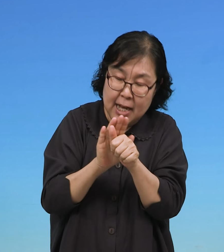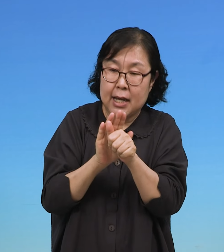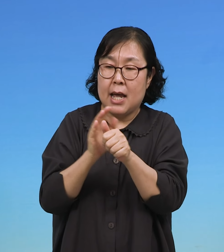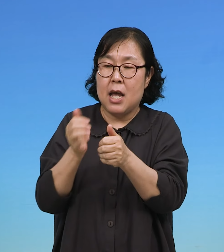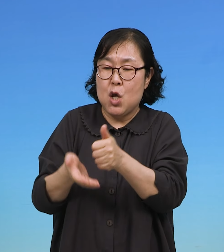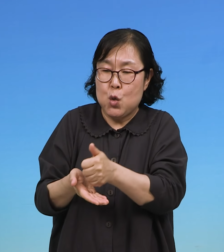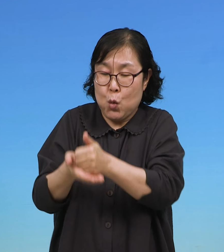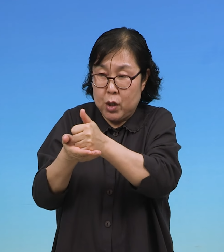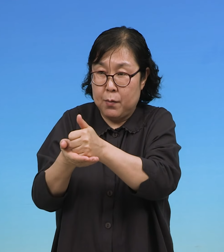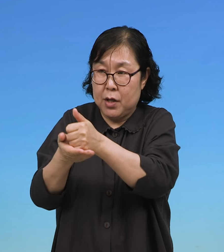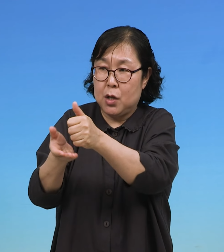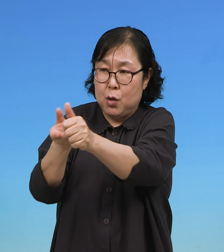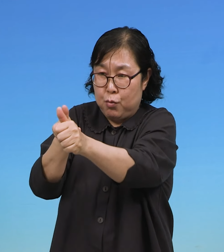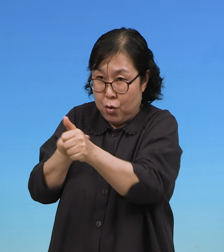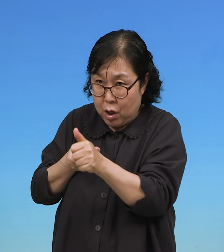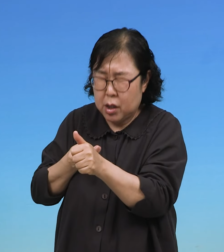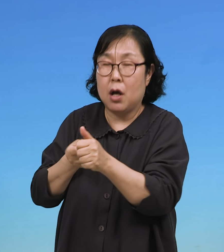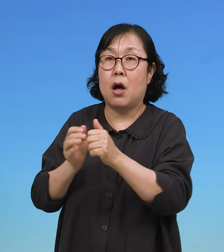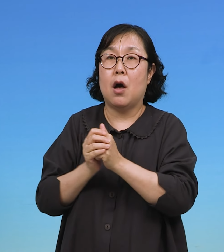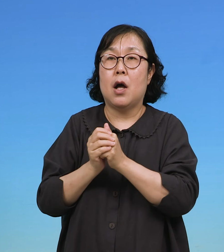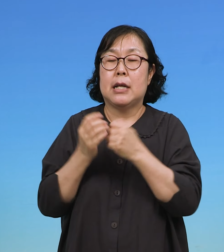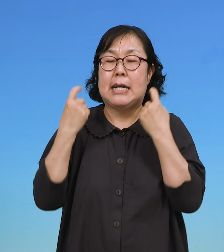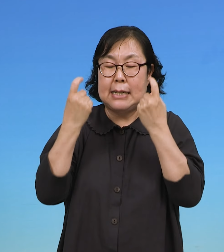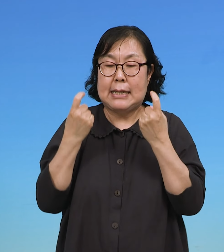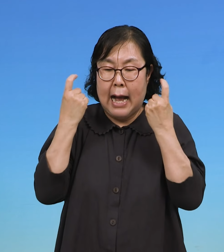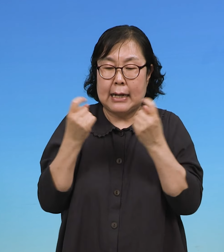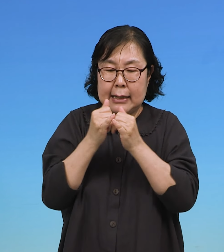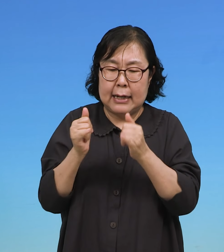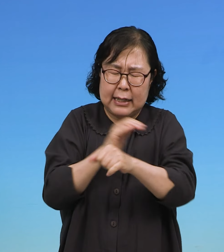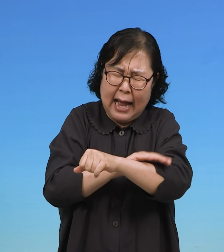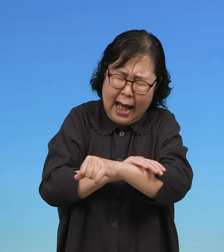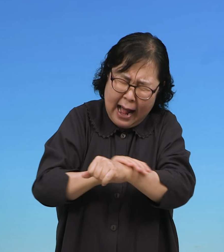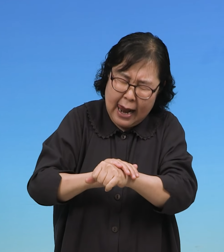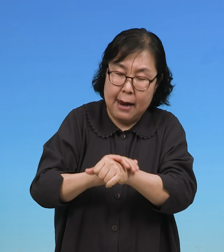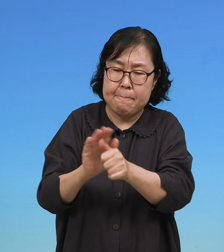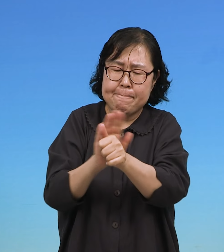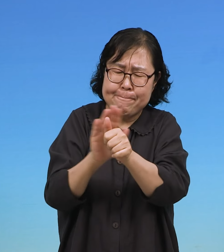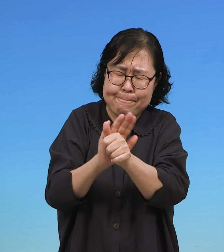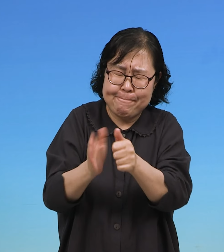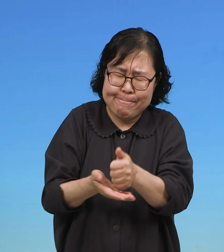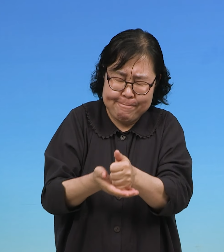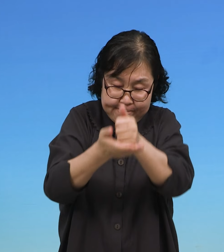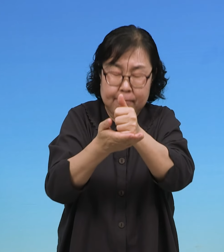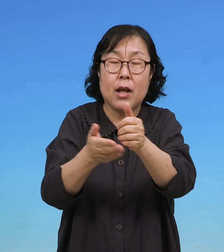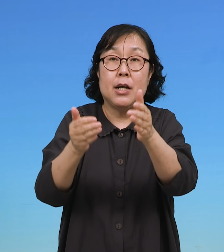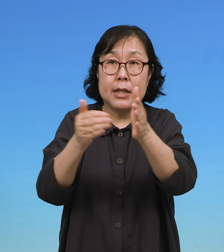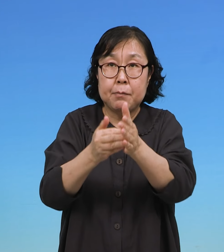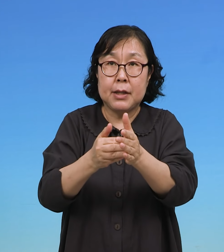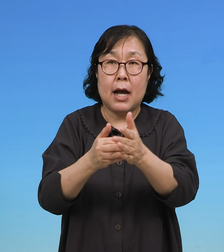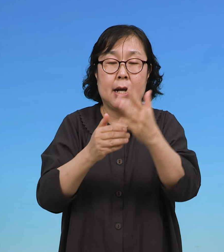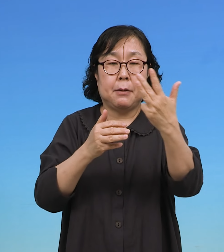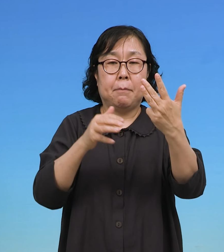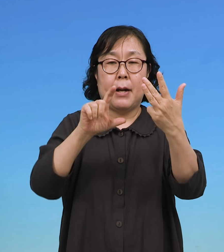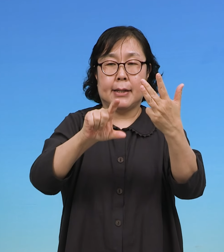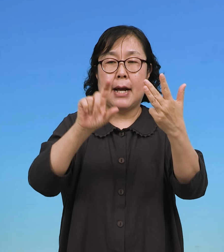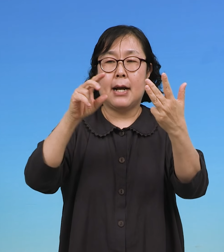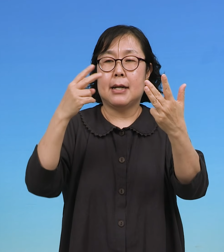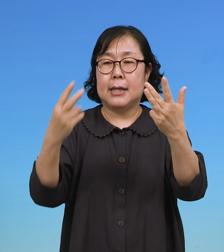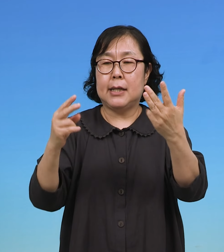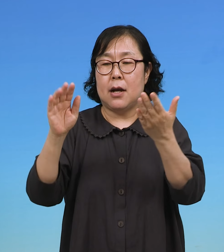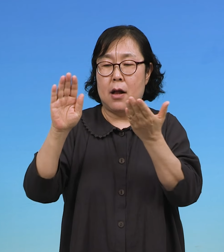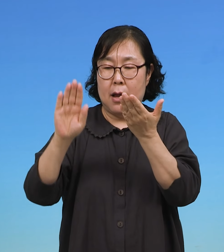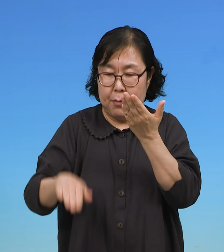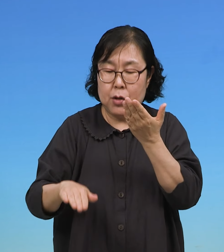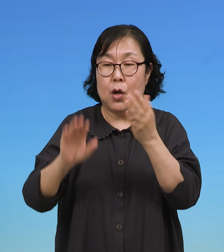극진하게 더위로 지친 그 새 나그네를 얼마나 잘 섬기는지 모릅니다. 그게 오늘 본문 18장